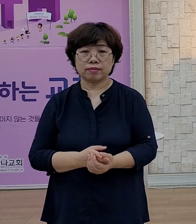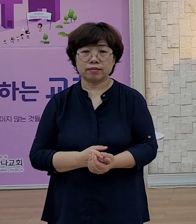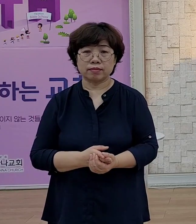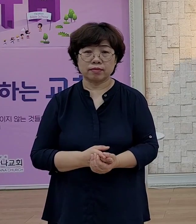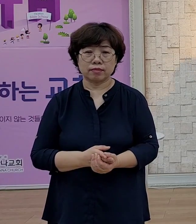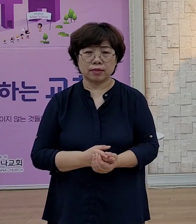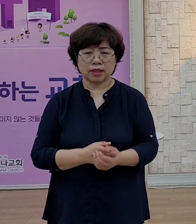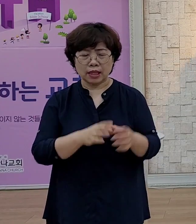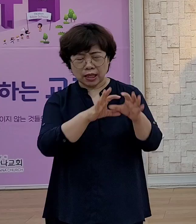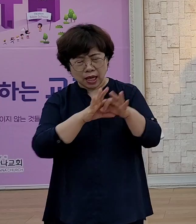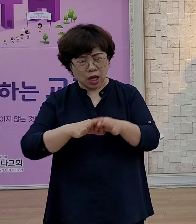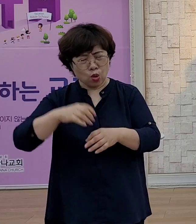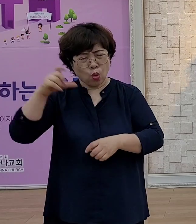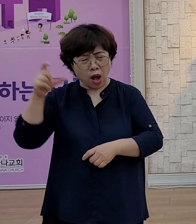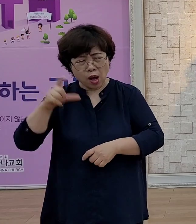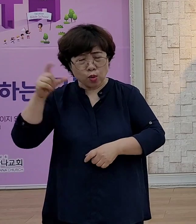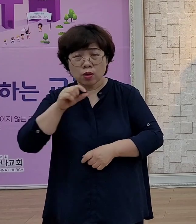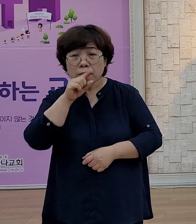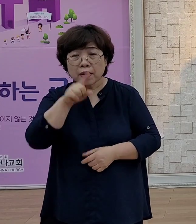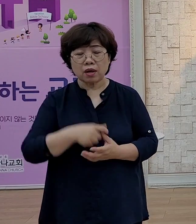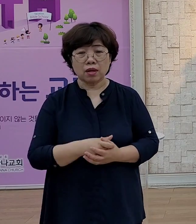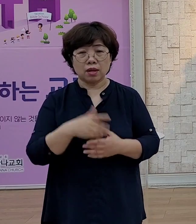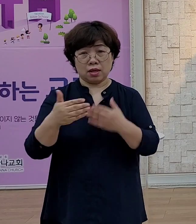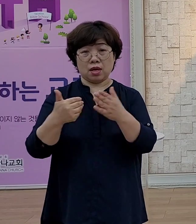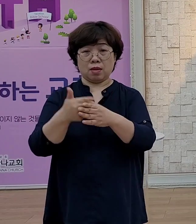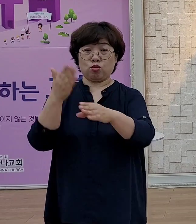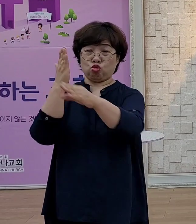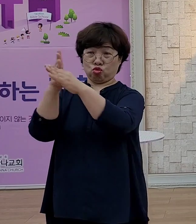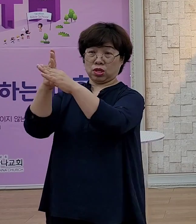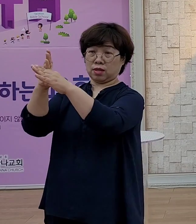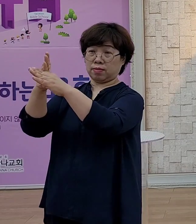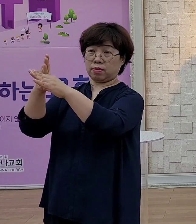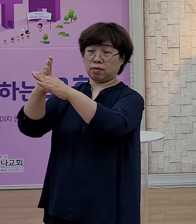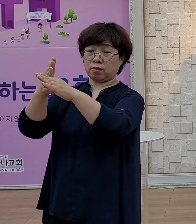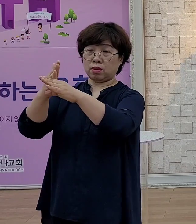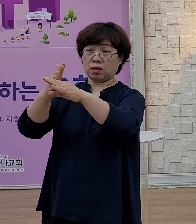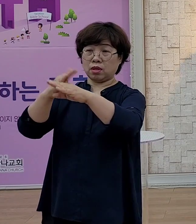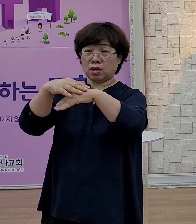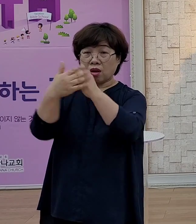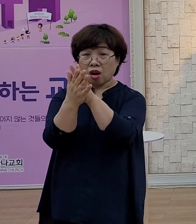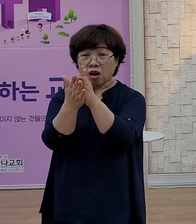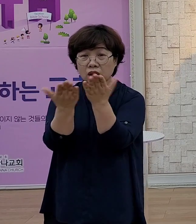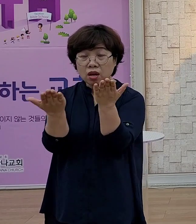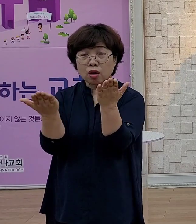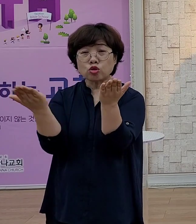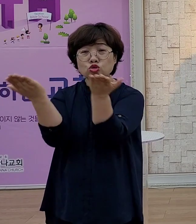제가 누누이 말씀드립니다. 하나님 중심, 성경 중심,